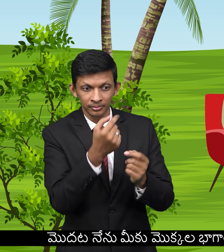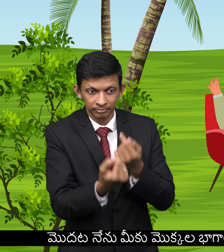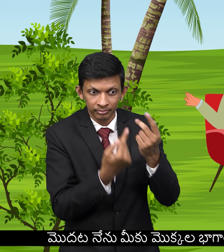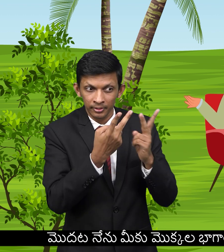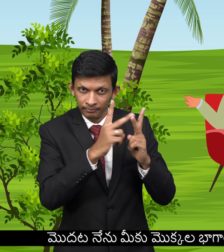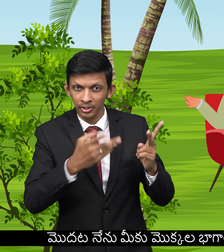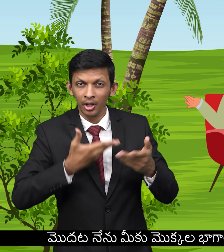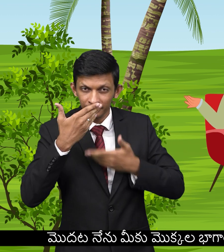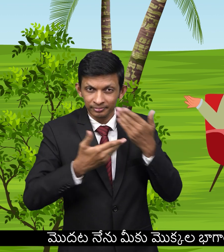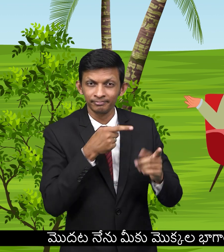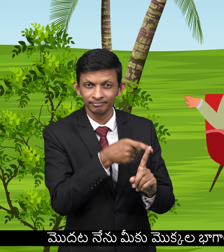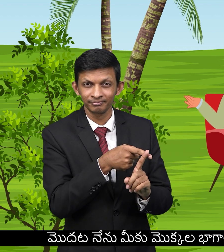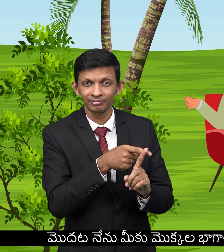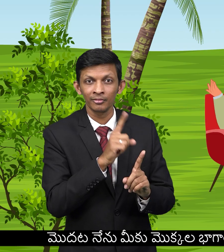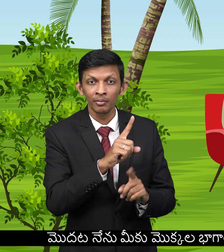జాగ్రత్తగా వినండి.